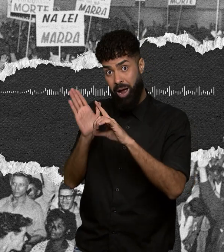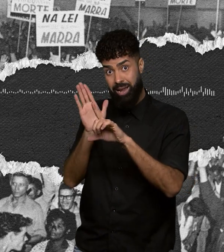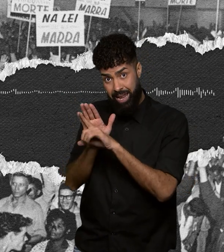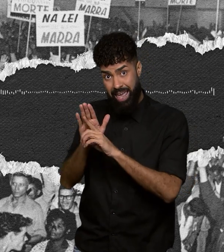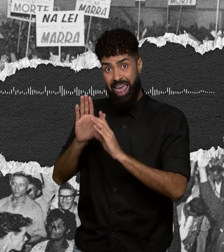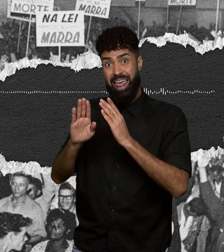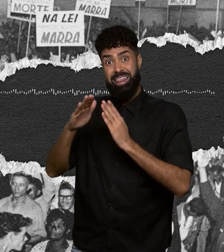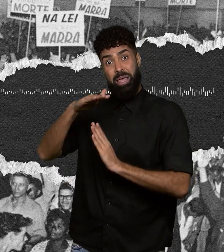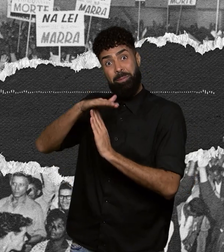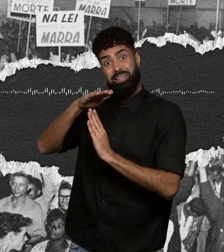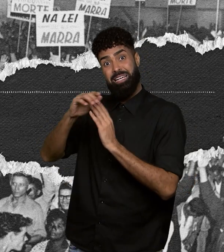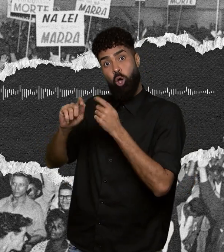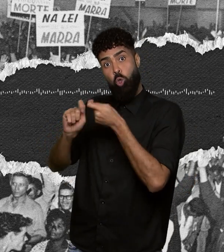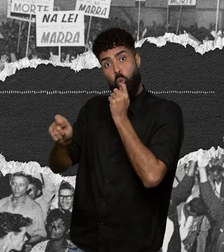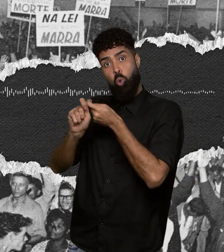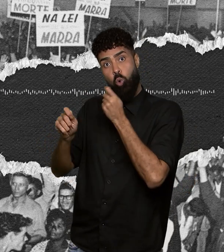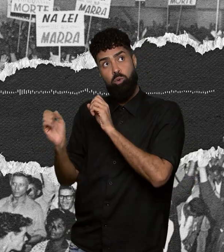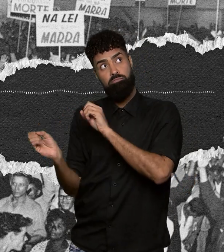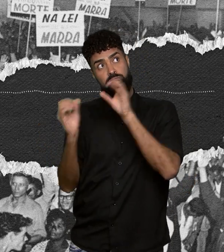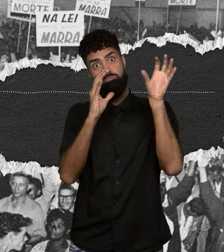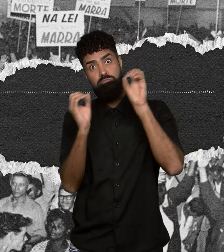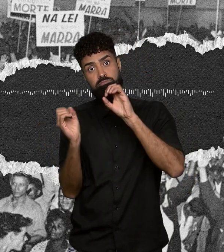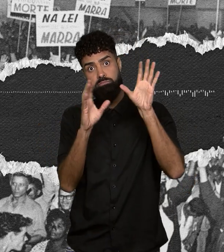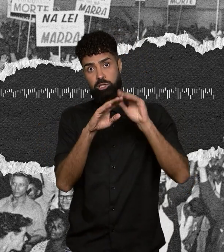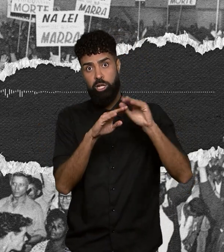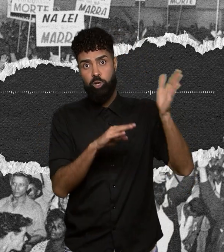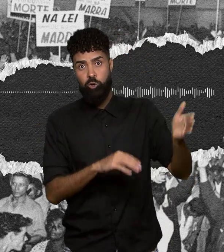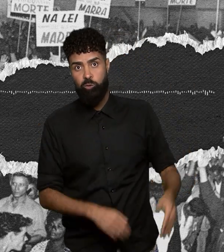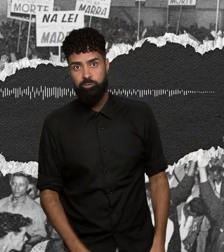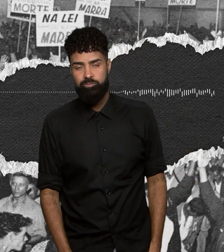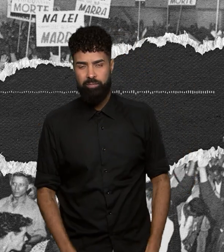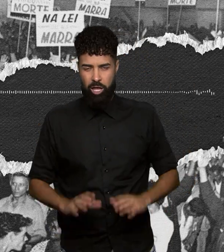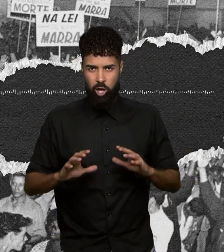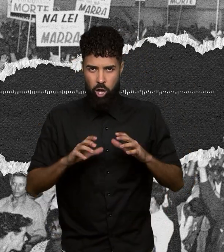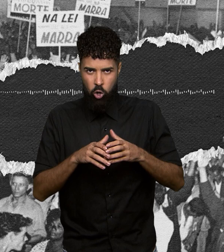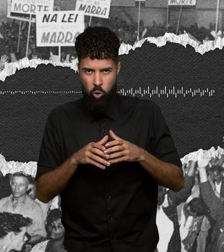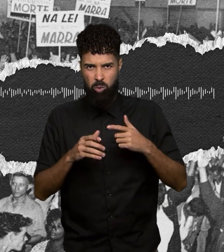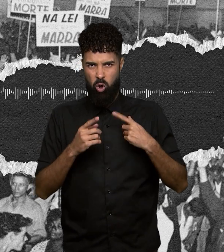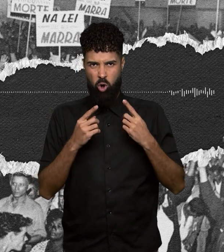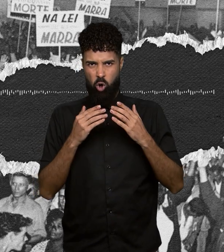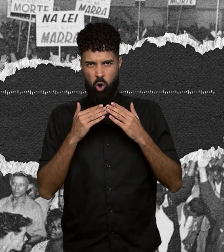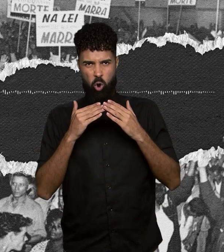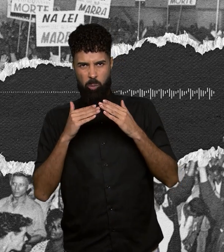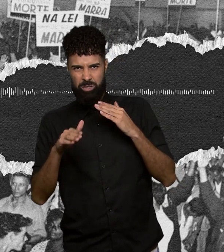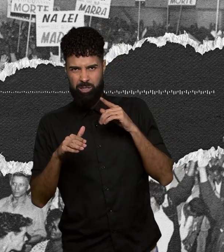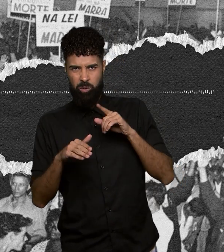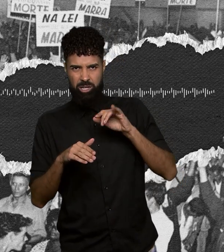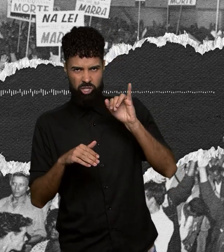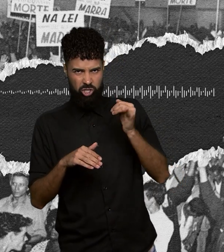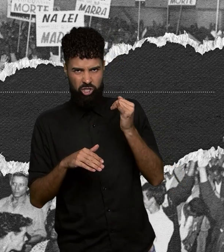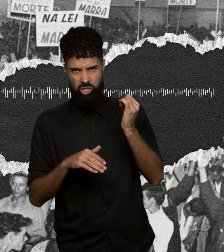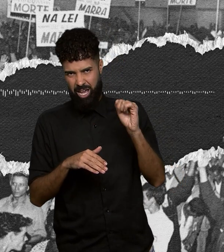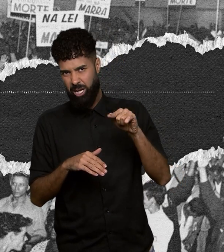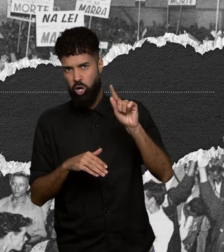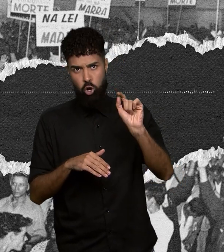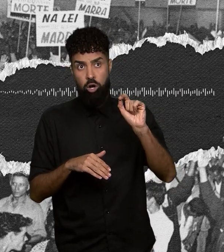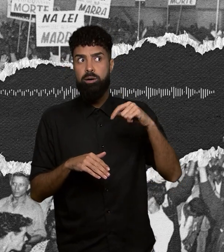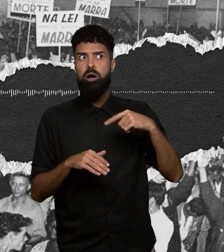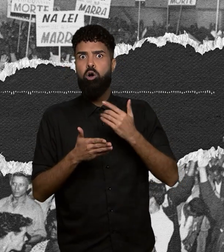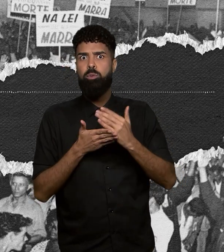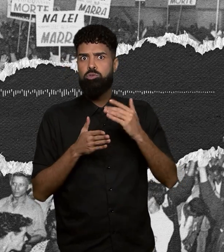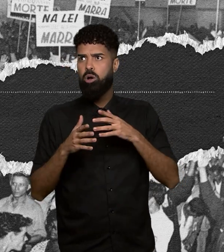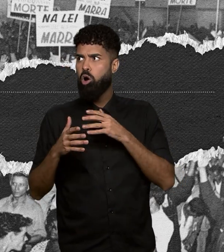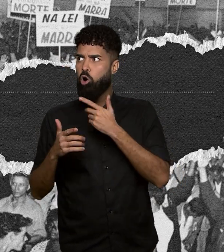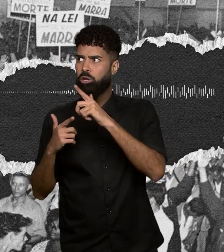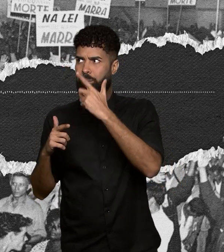limitação da remessa de lucros para o e o grupo que fazia Oposição a João gou foi ganhando cada vez mais o apoio de